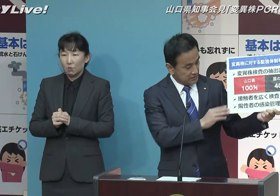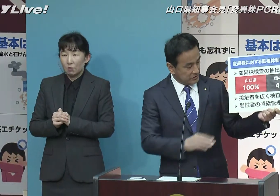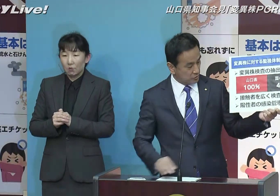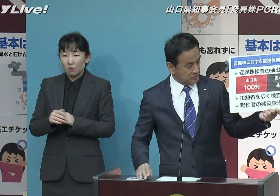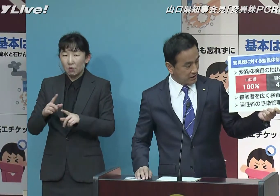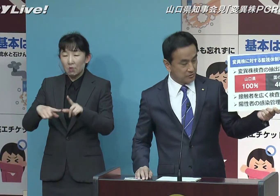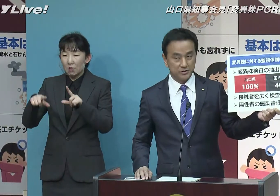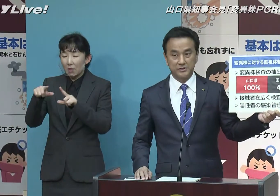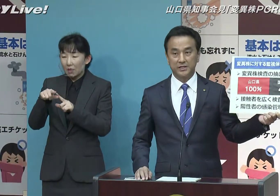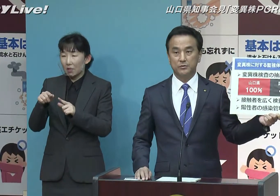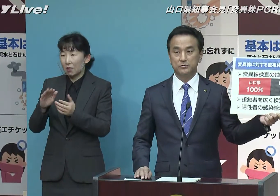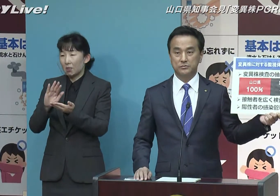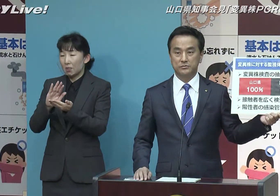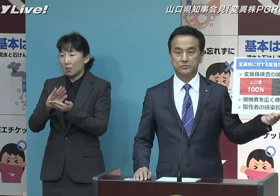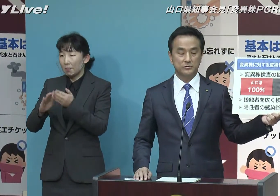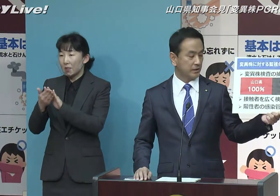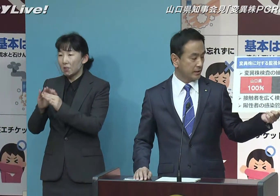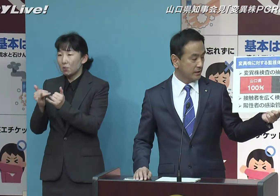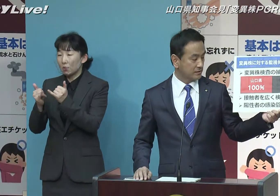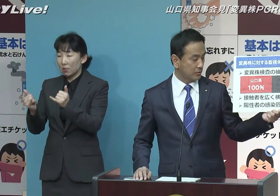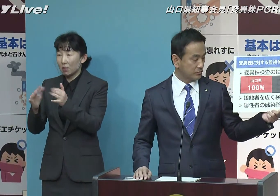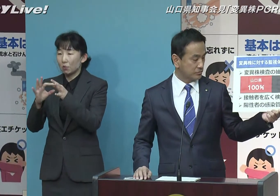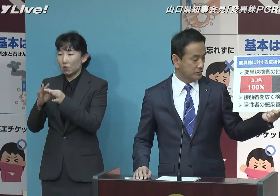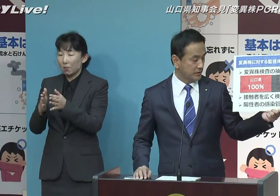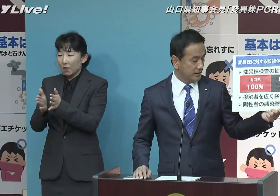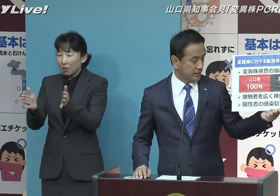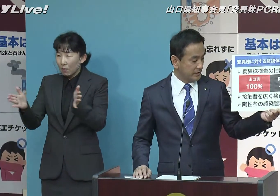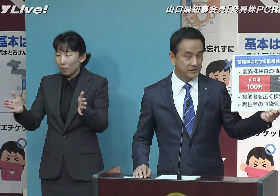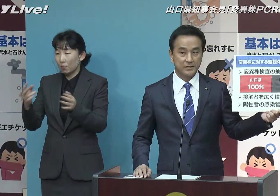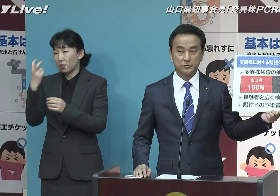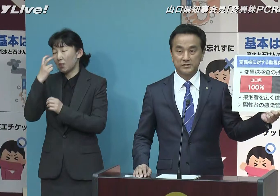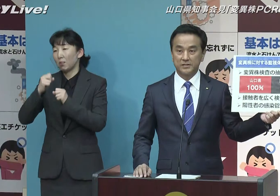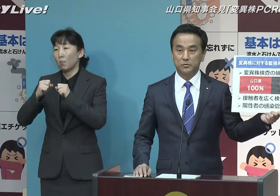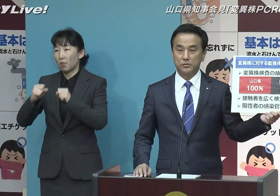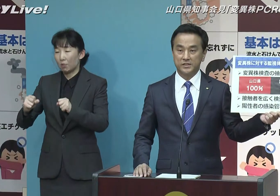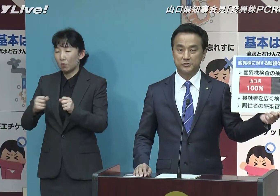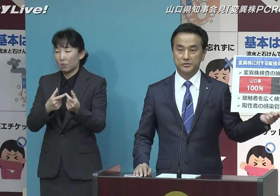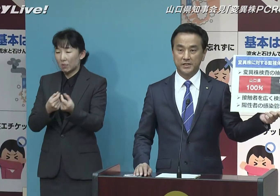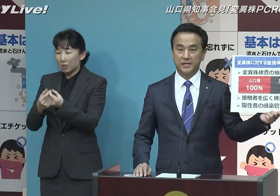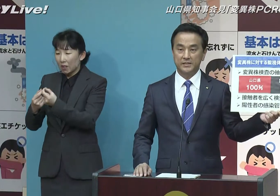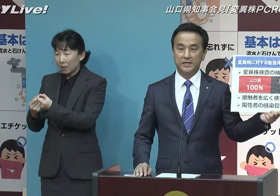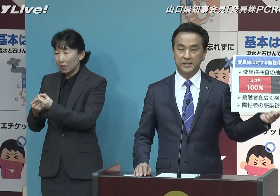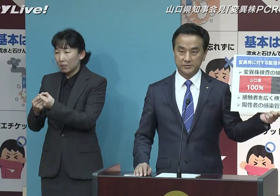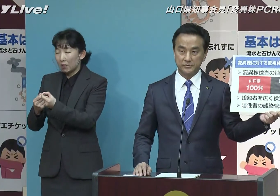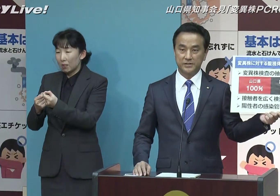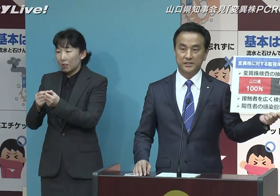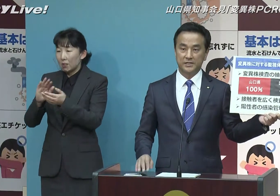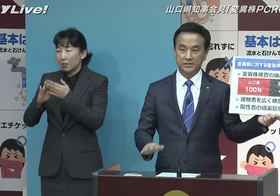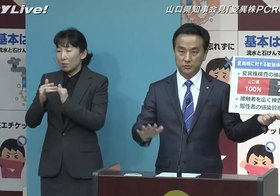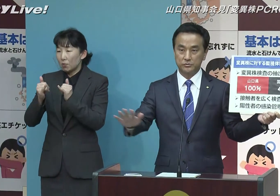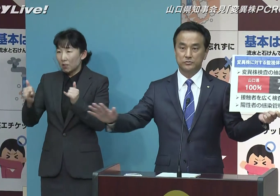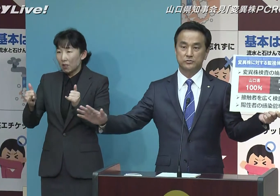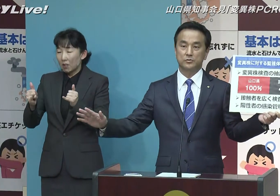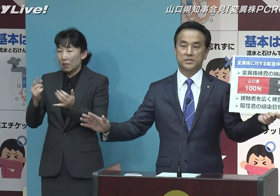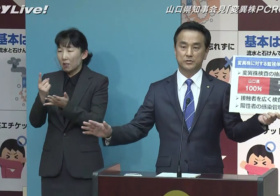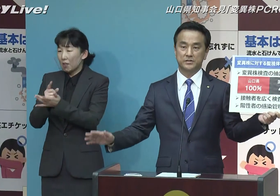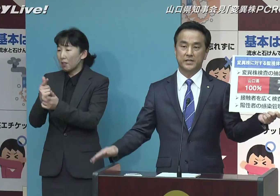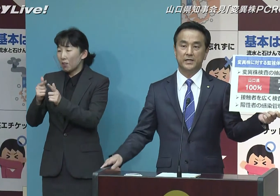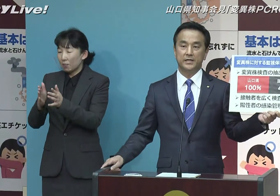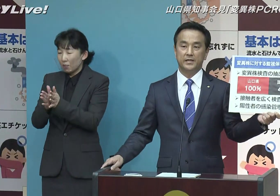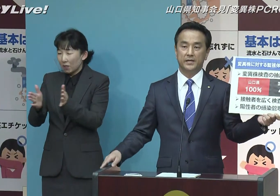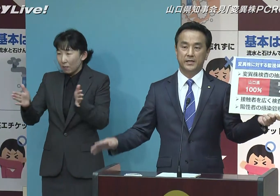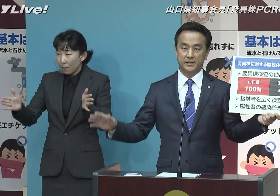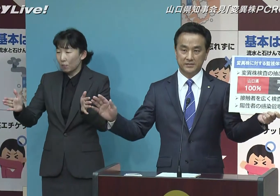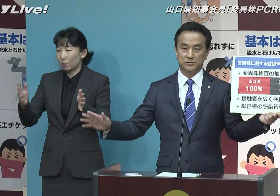さらに接触者について広く検査をする、しっかりとですね、濃厚接触者に限らずに、広く調査を